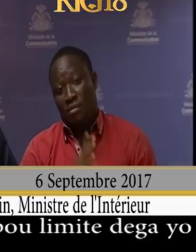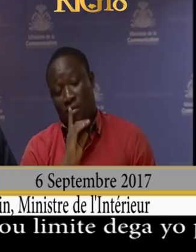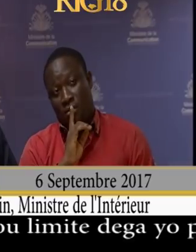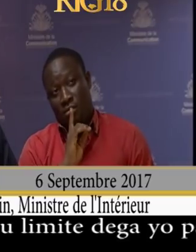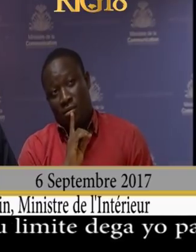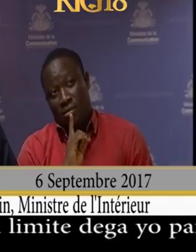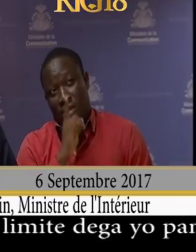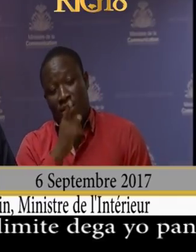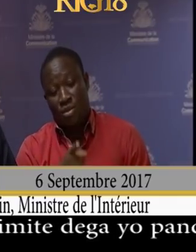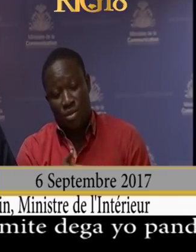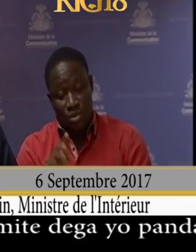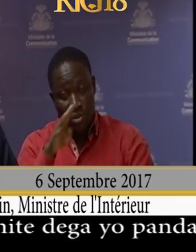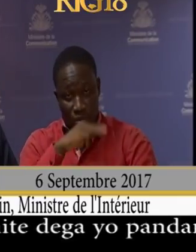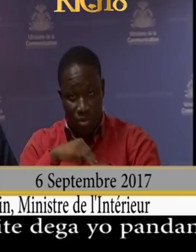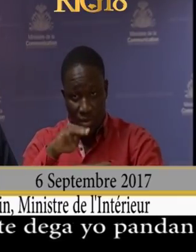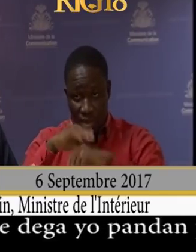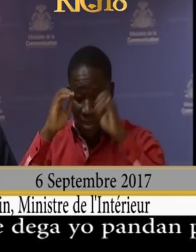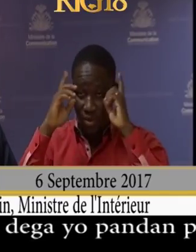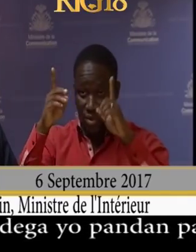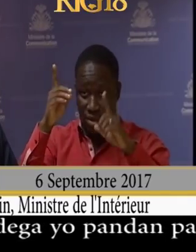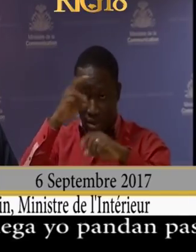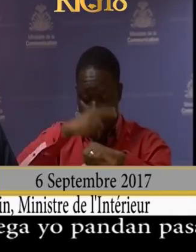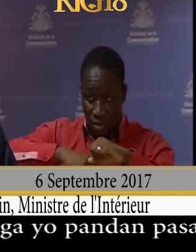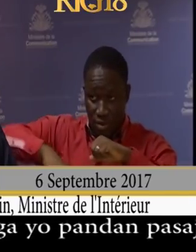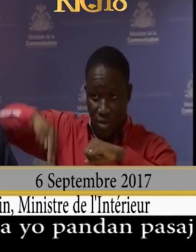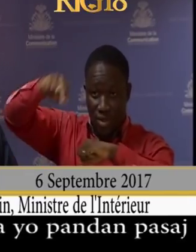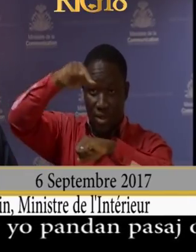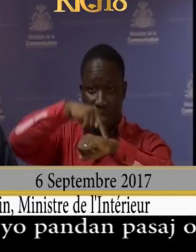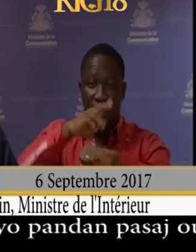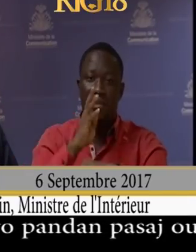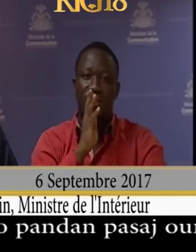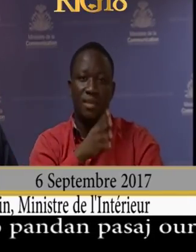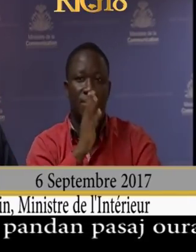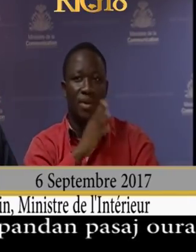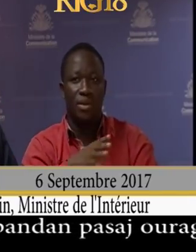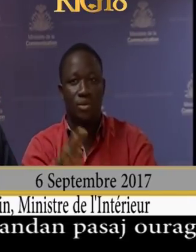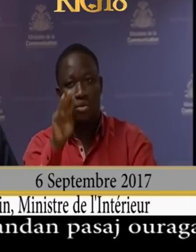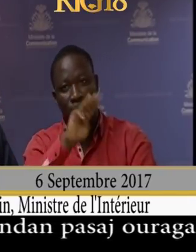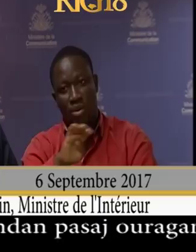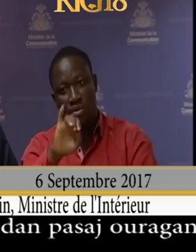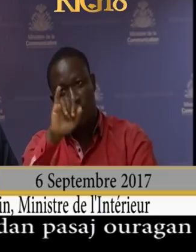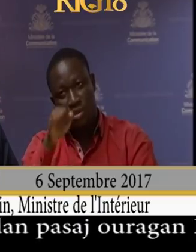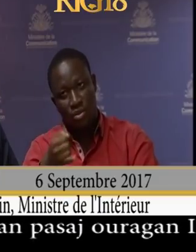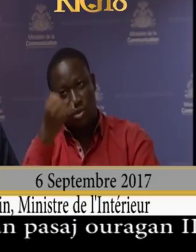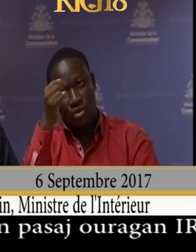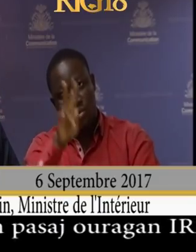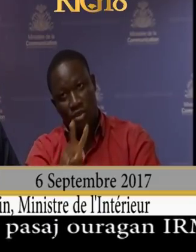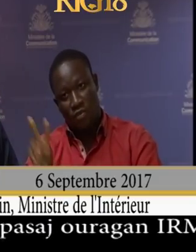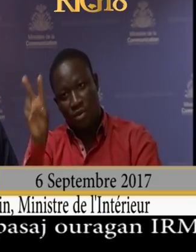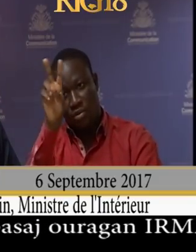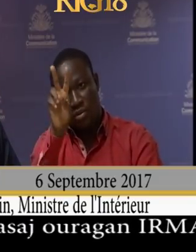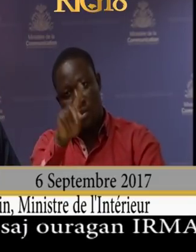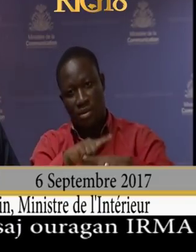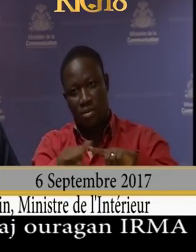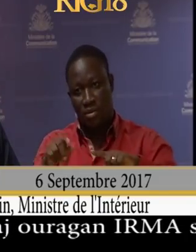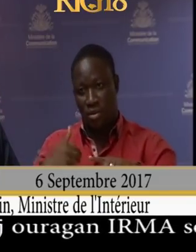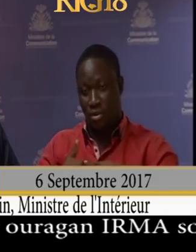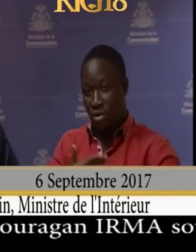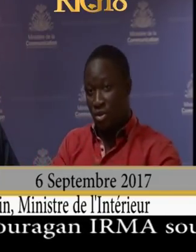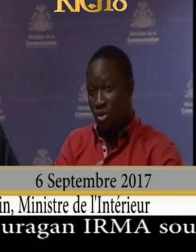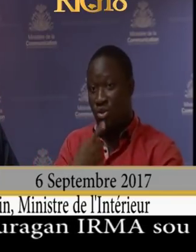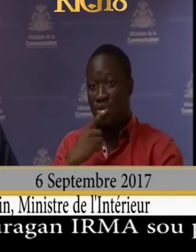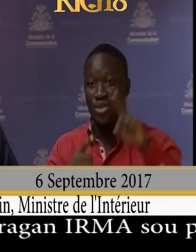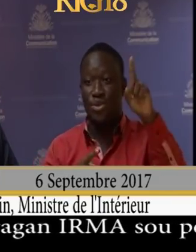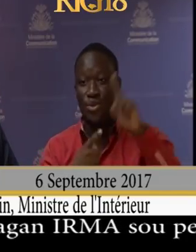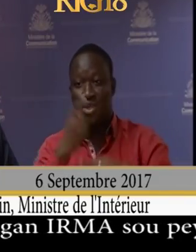ministre éducation nationale là t'a parlé de mercredi, jeudi, vendredi. Mais nous préférons